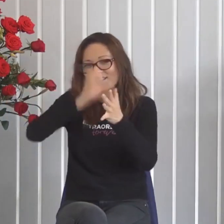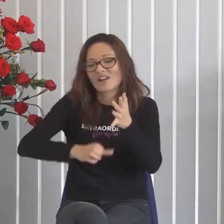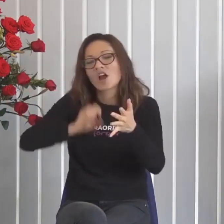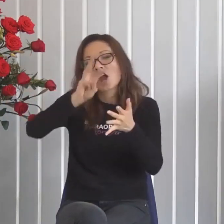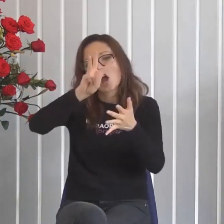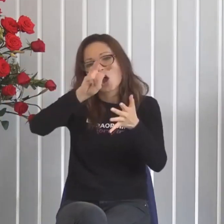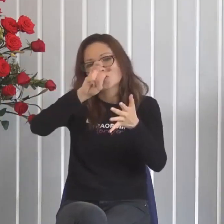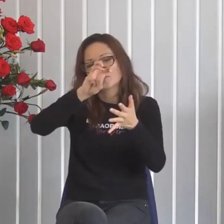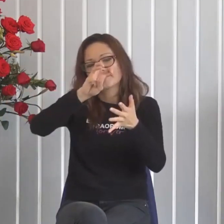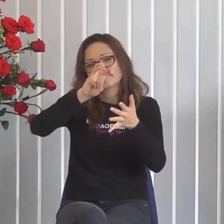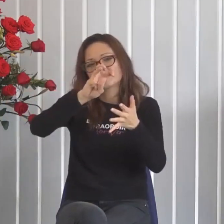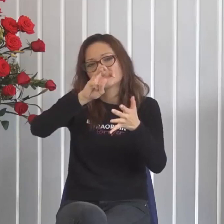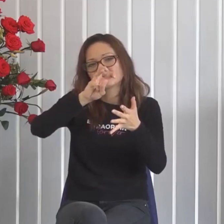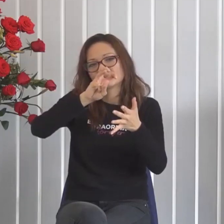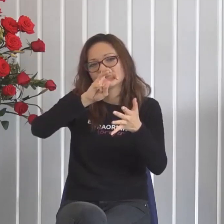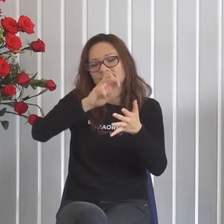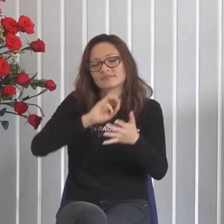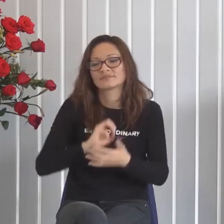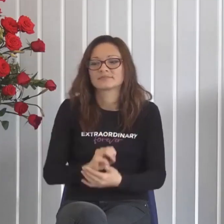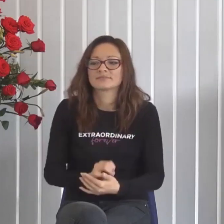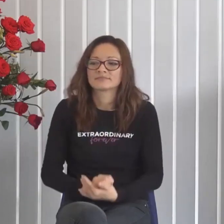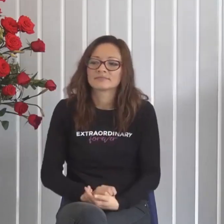8,